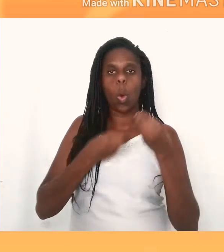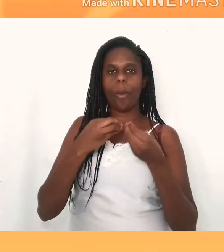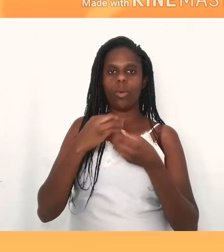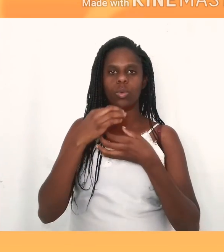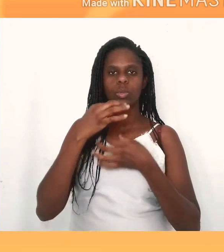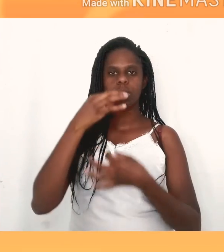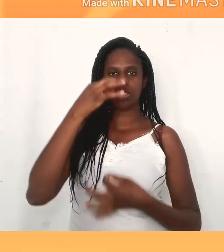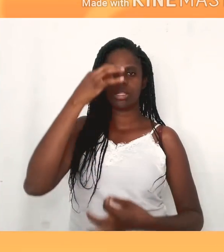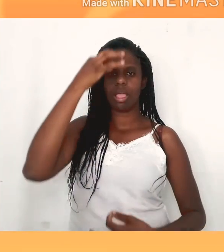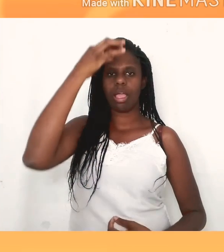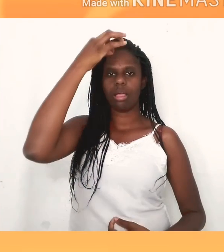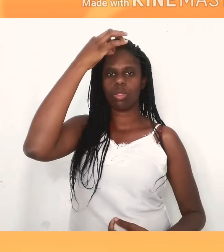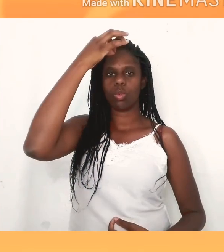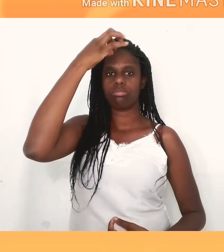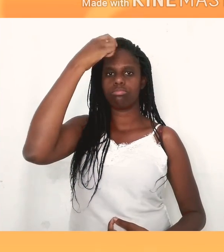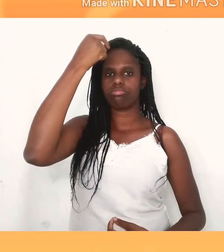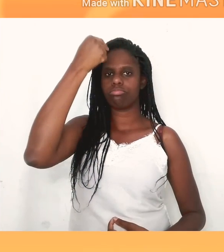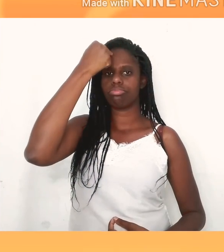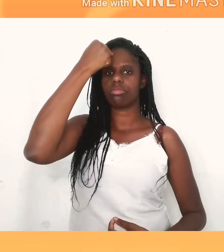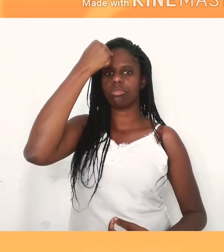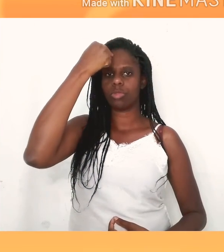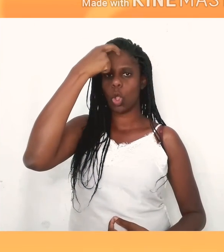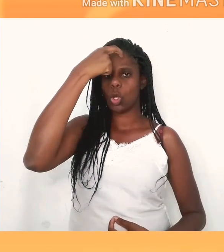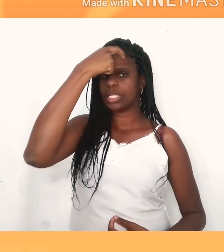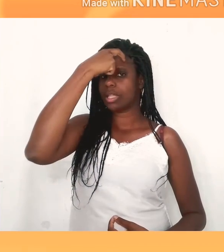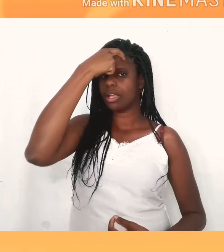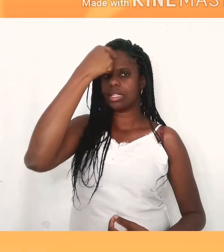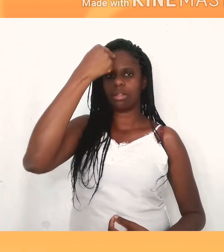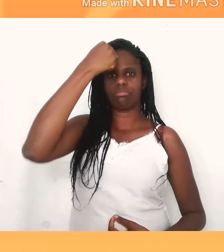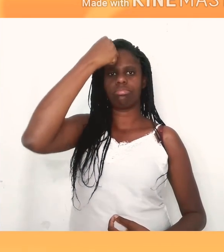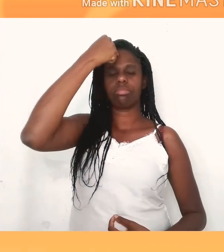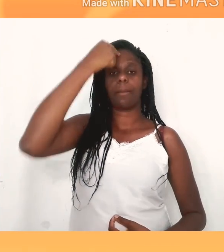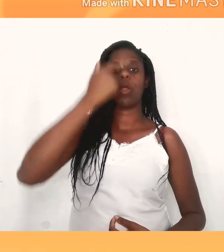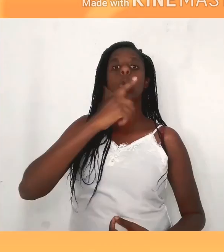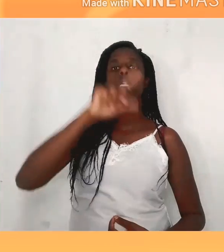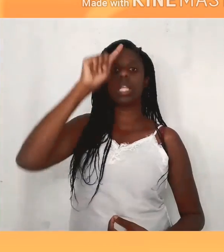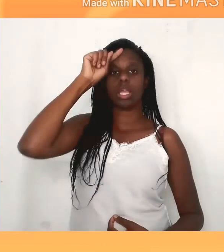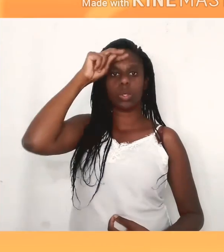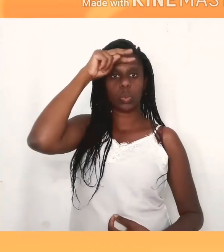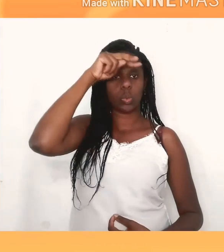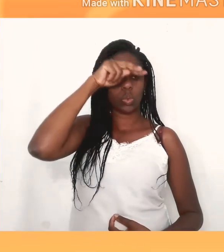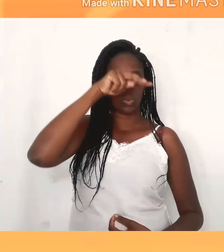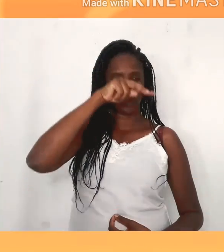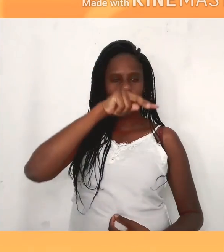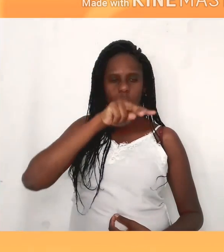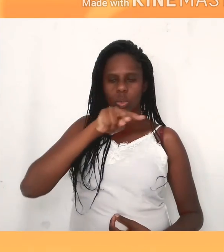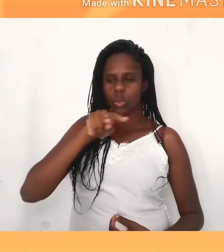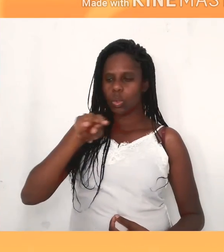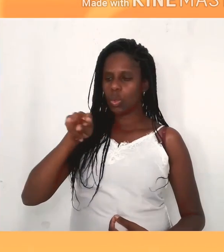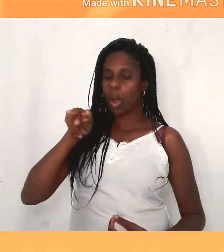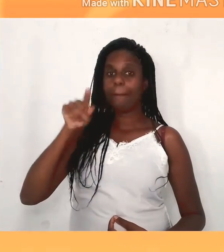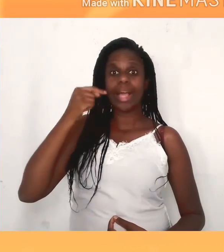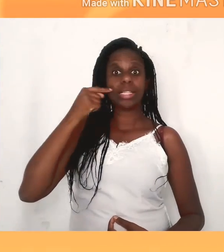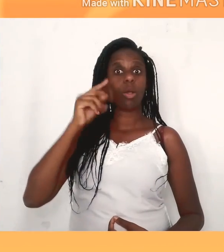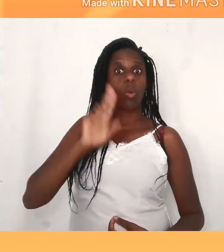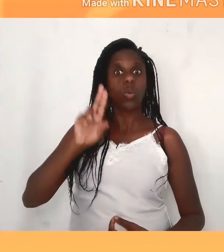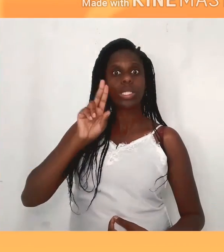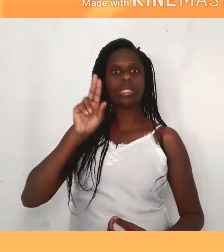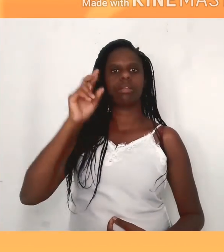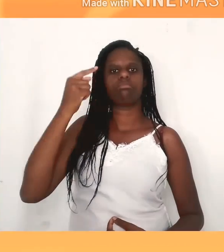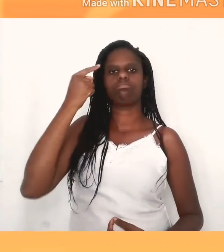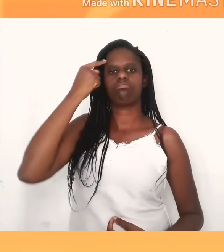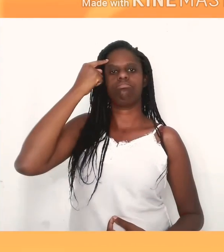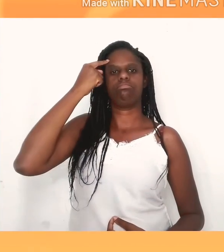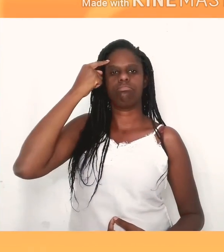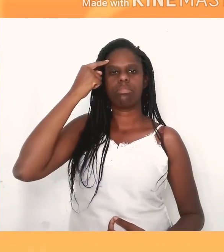partir desse centro, esse centro de consciência, para que ele olhe para a realidade a partir daquele ponto